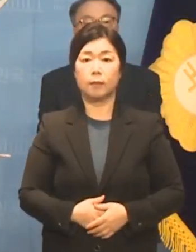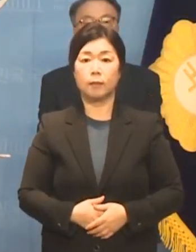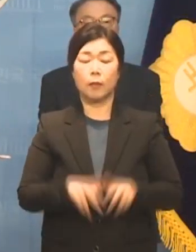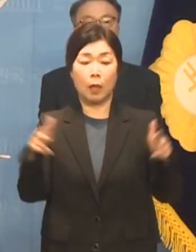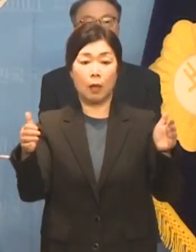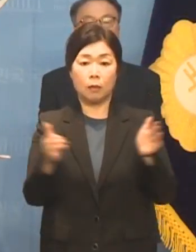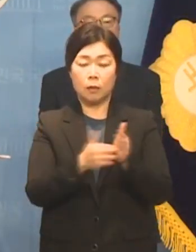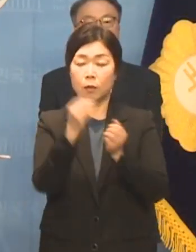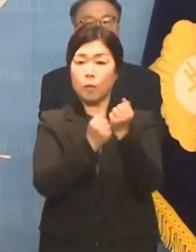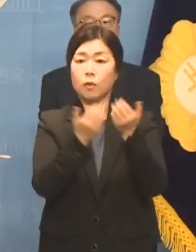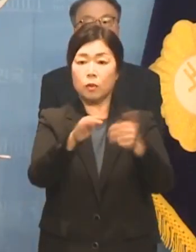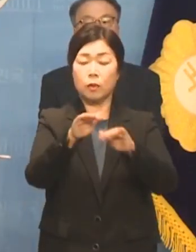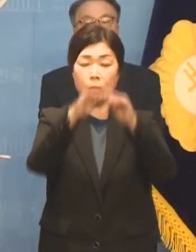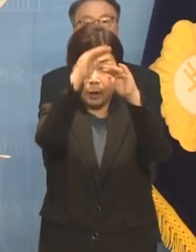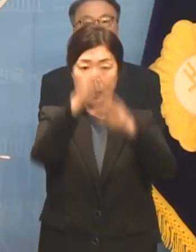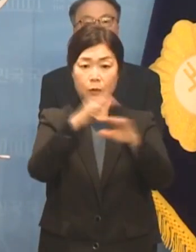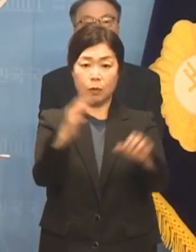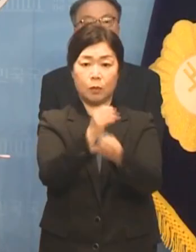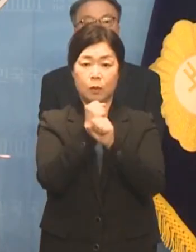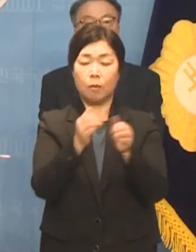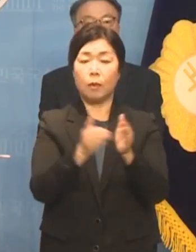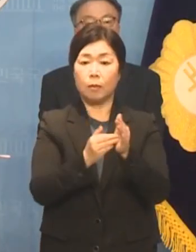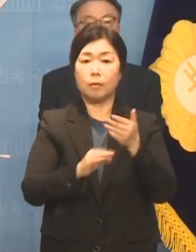지금까지 말씀드린 내용을 종합해보자면